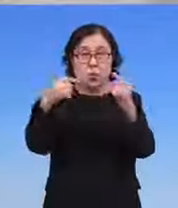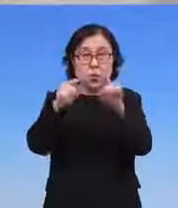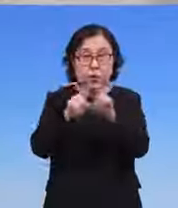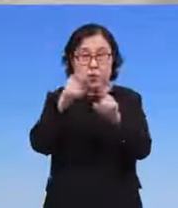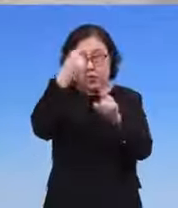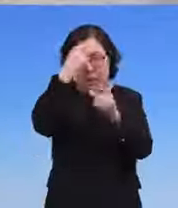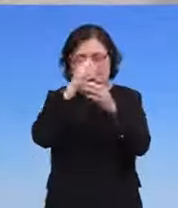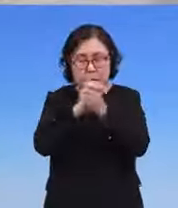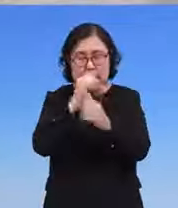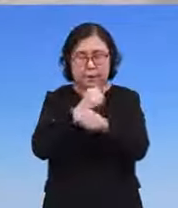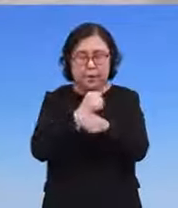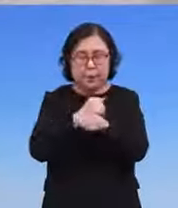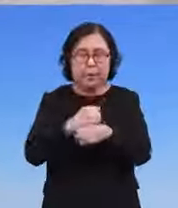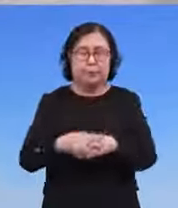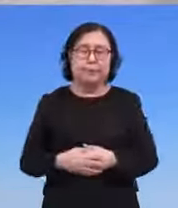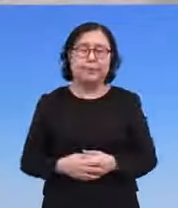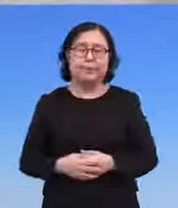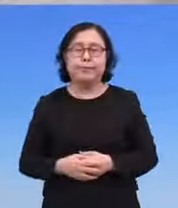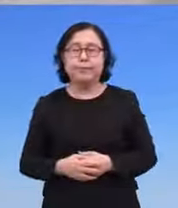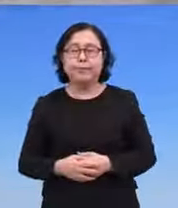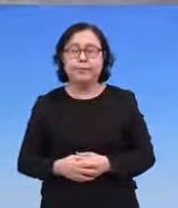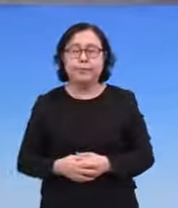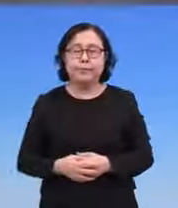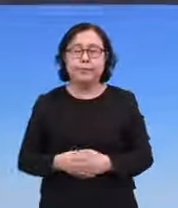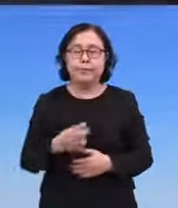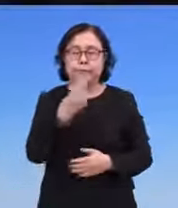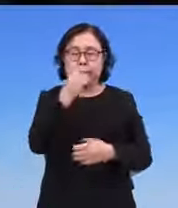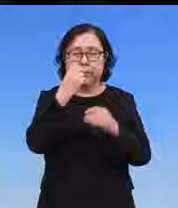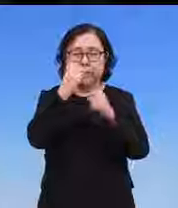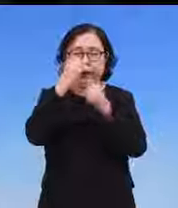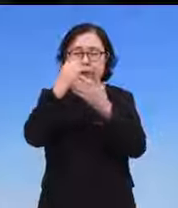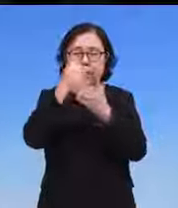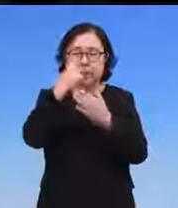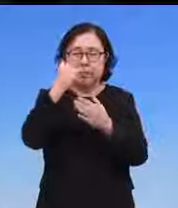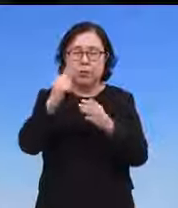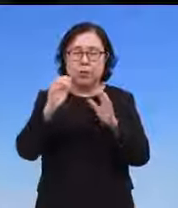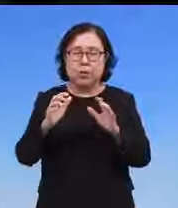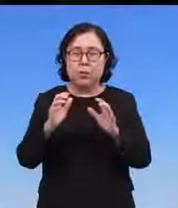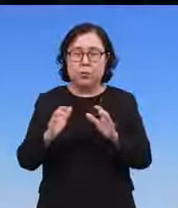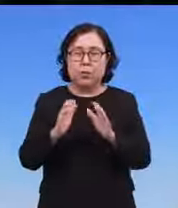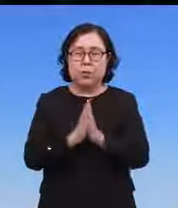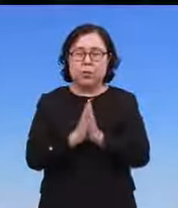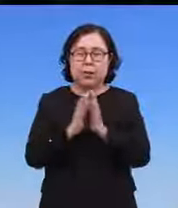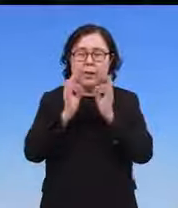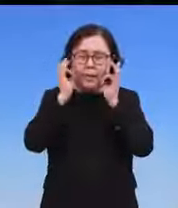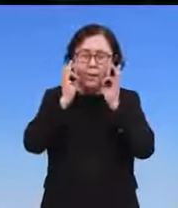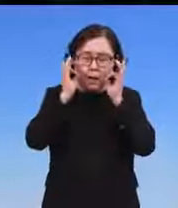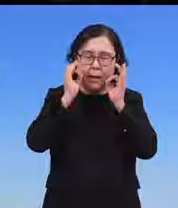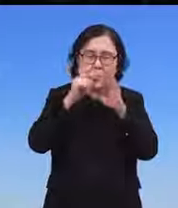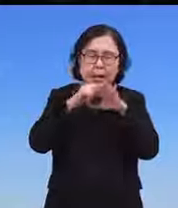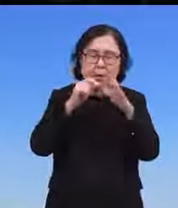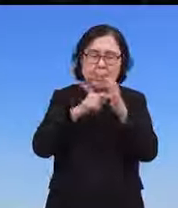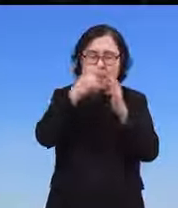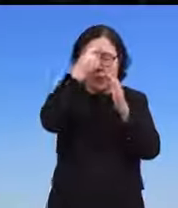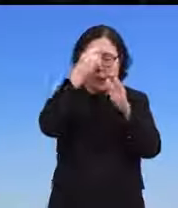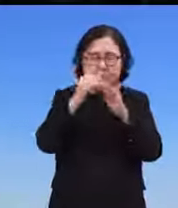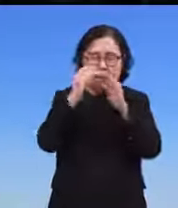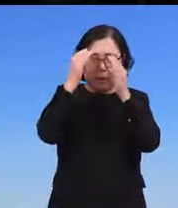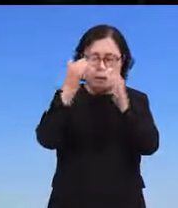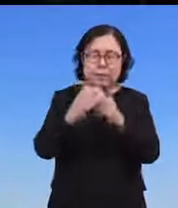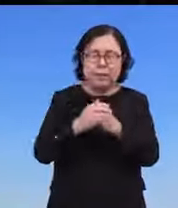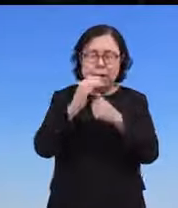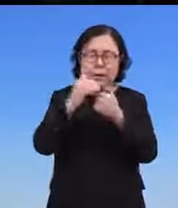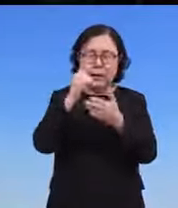통성으로 합심해서 같이 기도하시겠습니다. 살아계신 하나님 아버지 오늘 하나님 아버지 절실한 마음을 함께 예배를